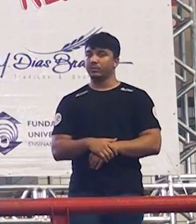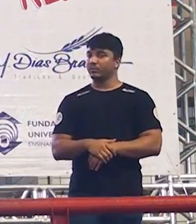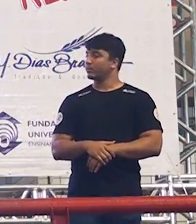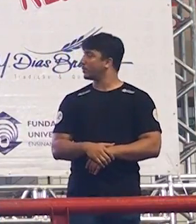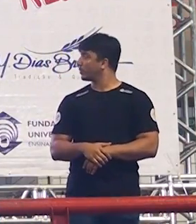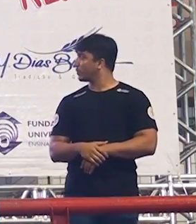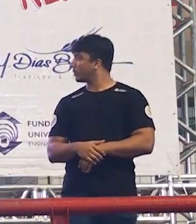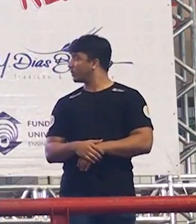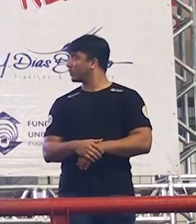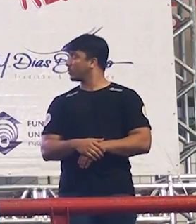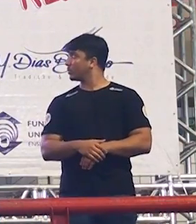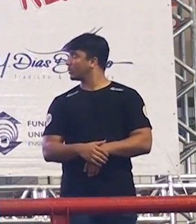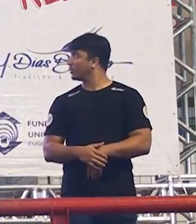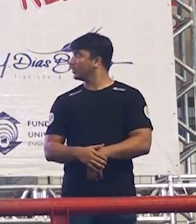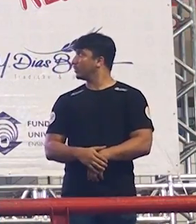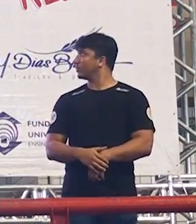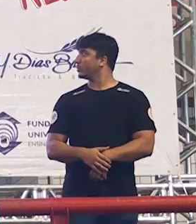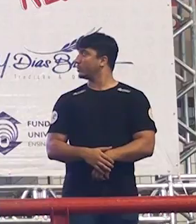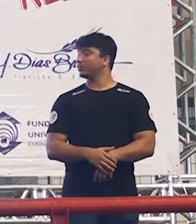Desses três vegetais,